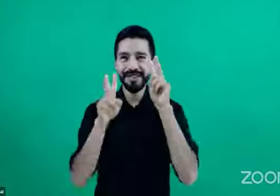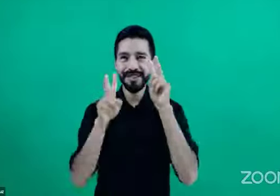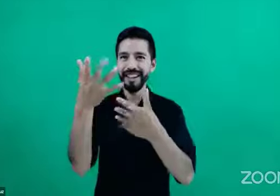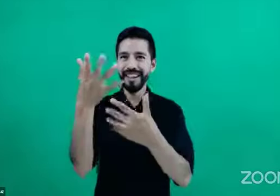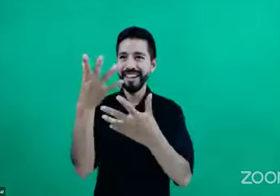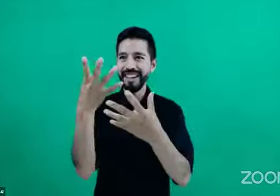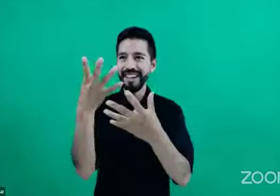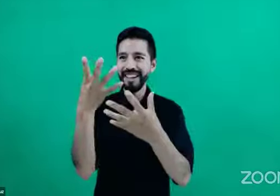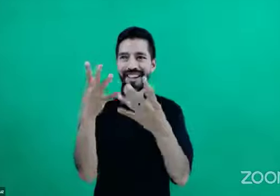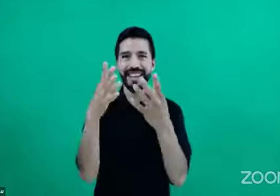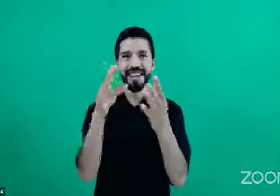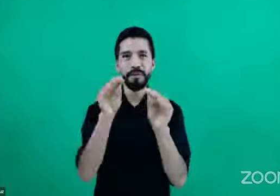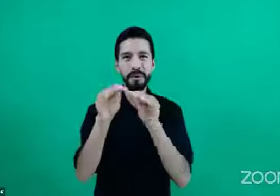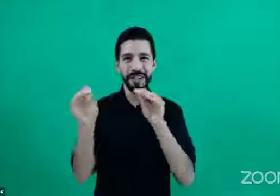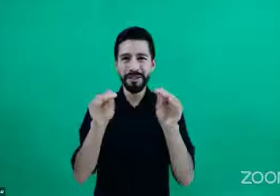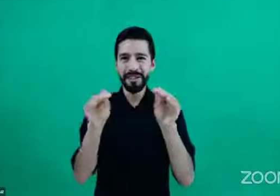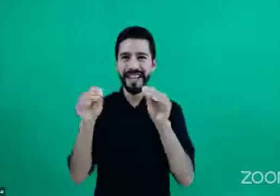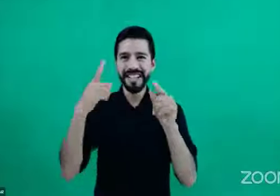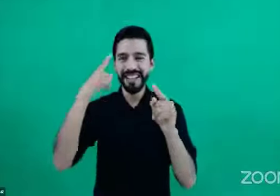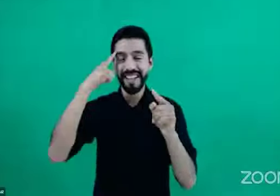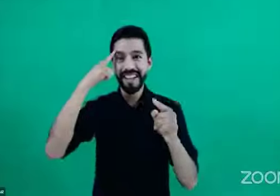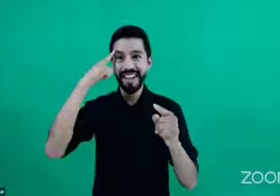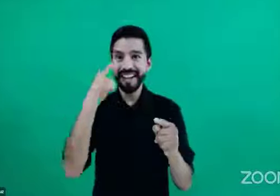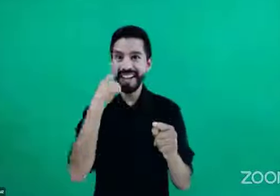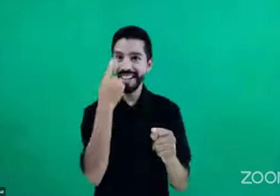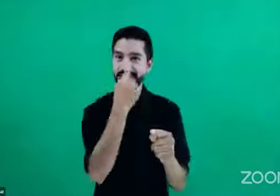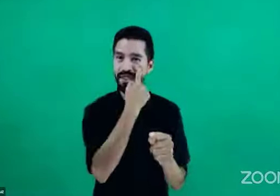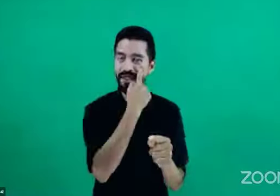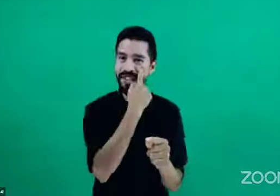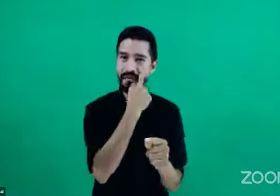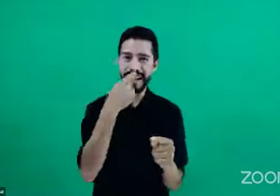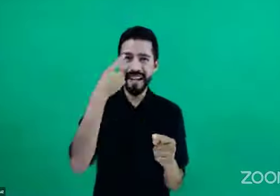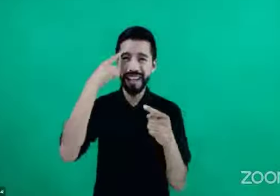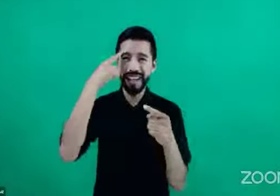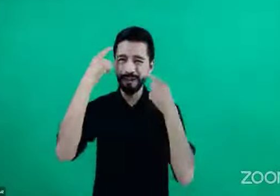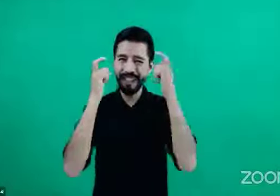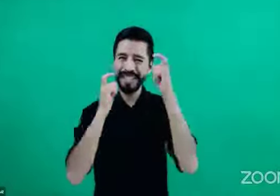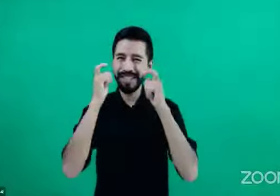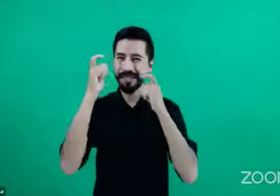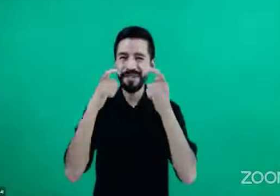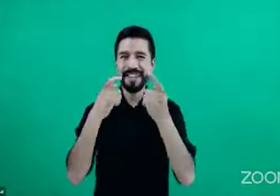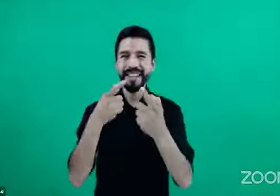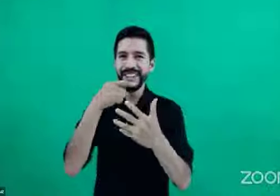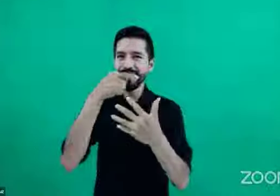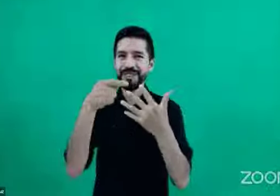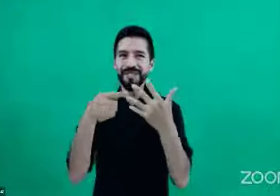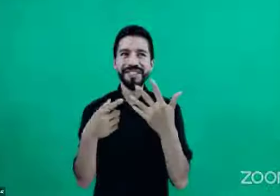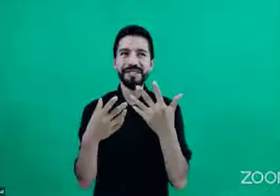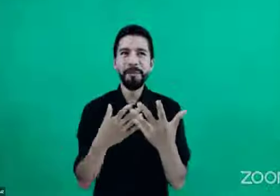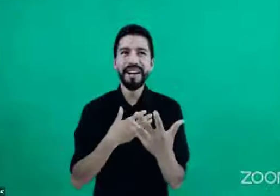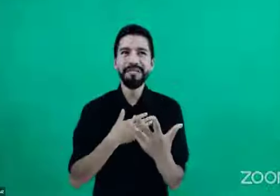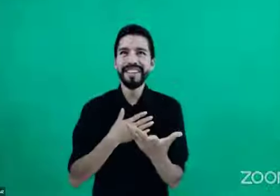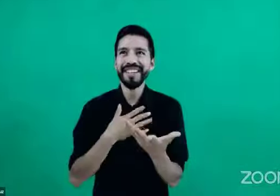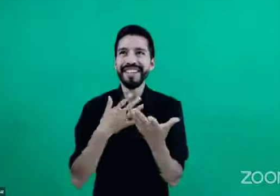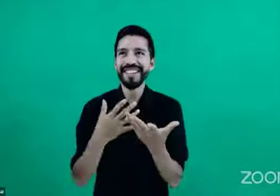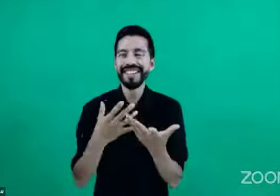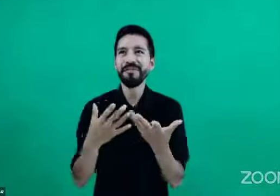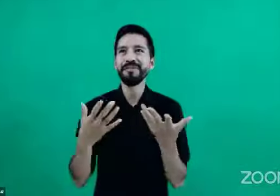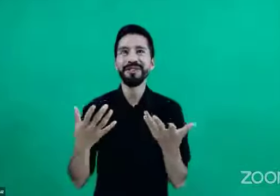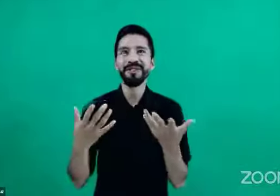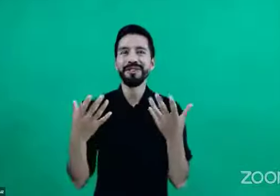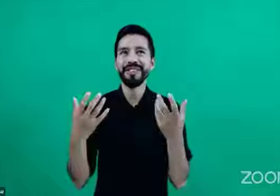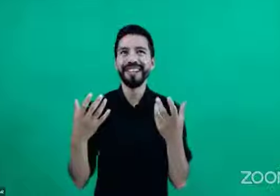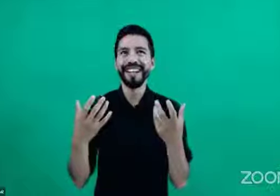de observar cada movimiento que hacen, cada intención de la mirada, los gestos, todo eso para mí